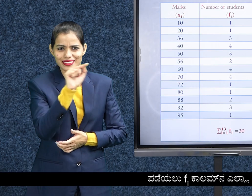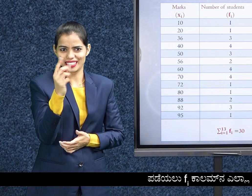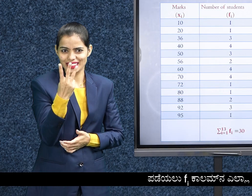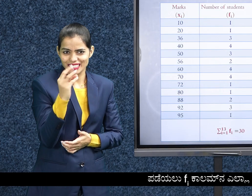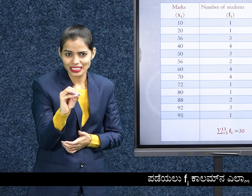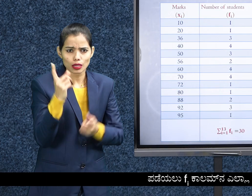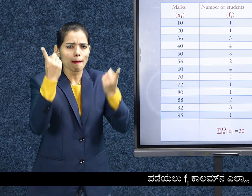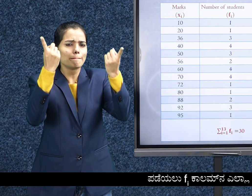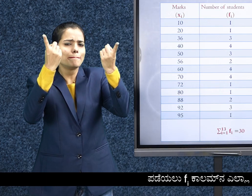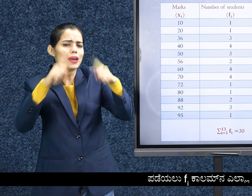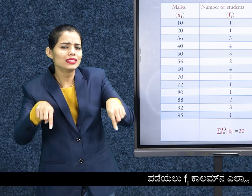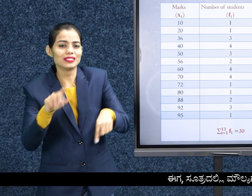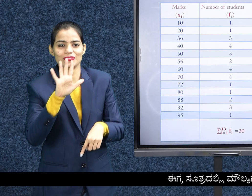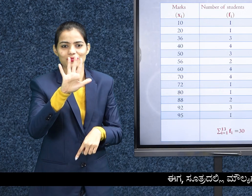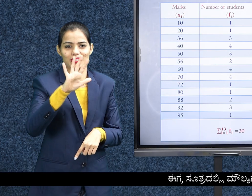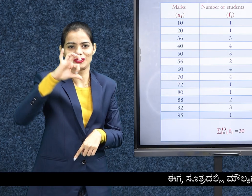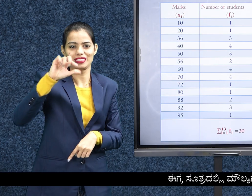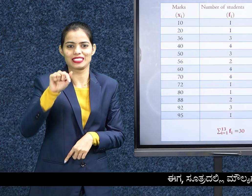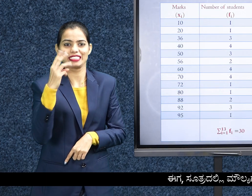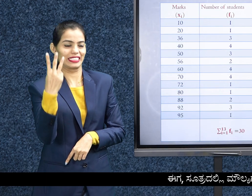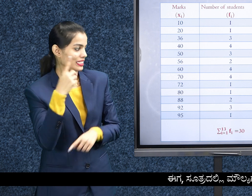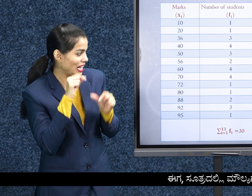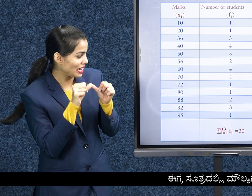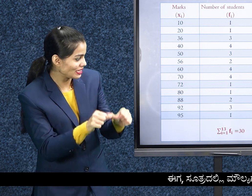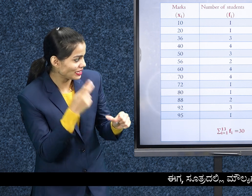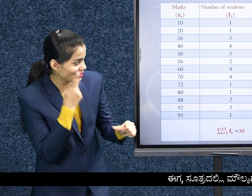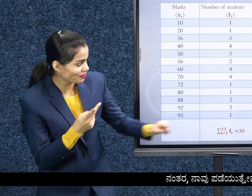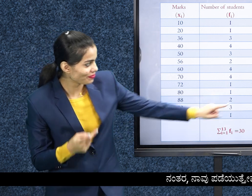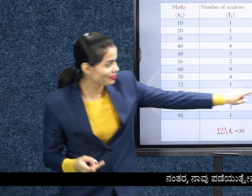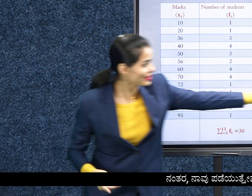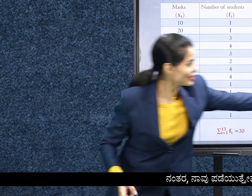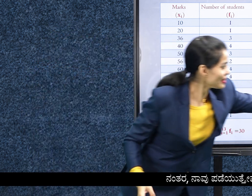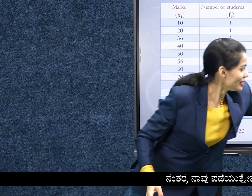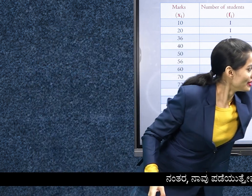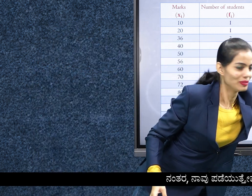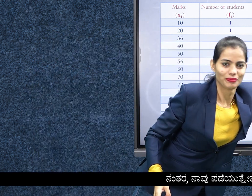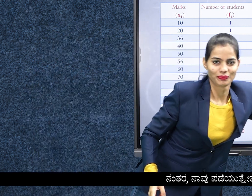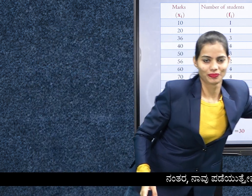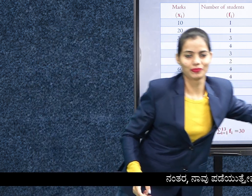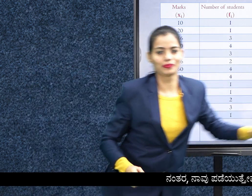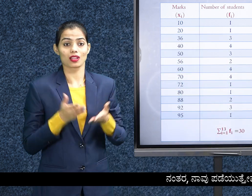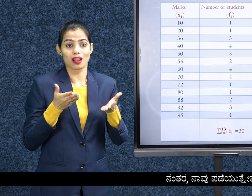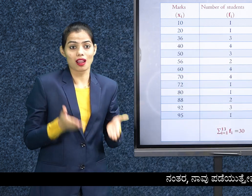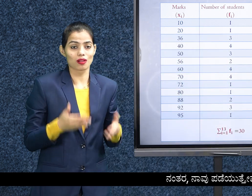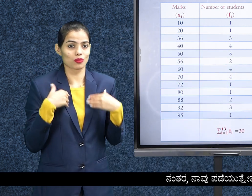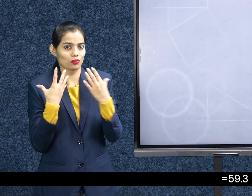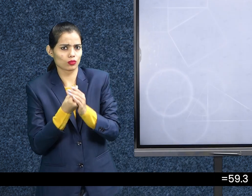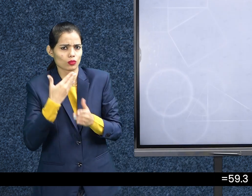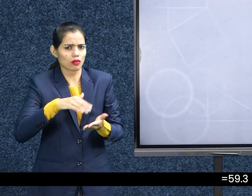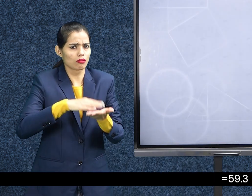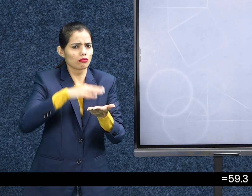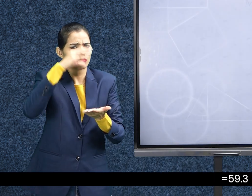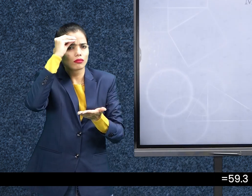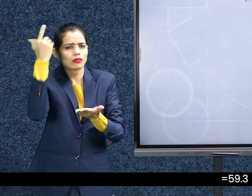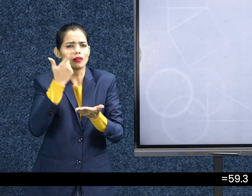FI ಕಾಲಂನ ಎಲ್ಲಾ ಮೌಲ್ಯಗಳನ್ನ ಸೇರಿಸಿ ಈಗ ಸೂತ್ರದಲ್ಲಿ ಮೌಲ್ಯಗಳನ್ನ ಬದಲಿಸಿ. ನಂತರ ನಾವು ಪಡಿತೇವೆ 177930 is equal